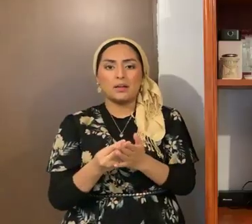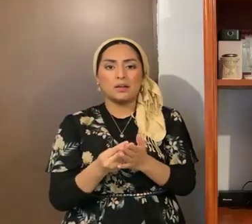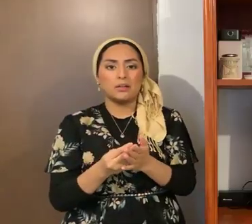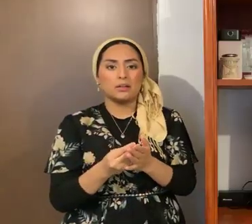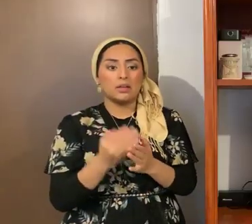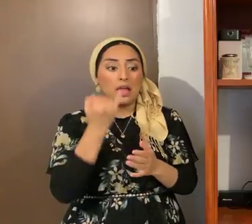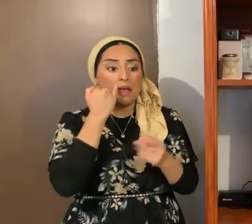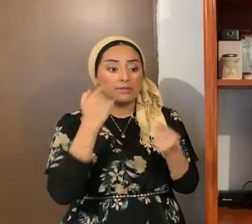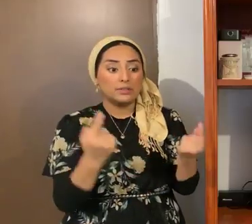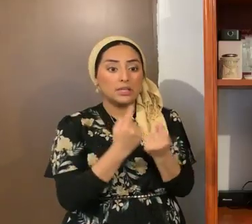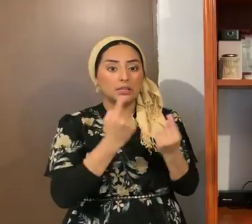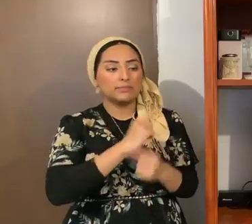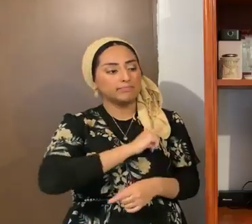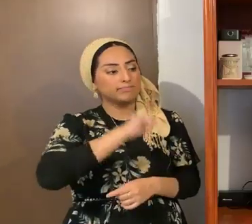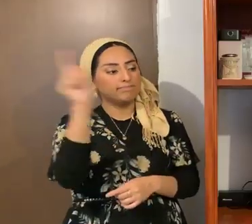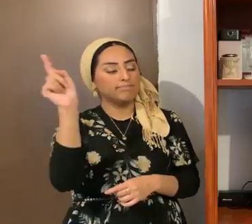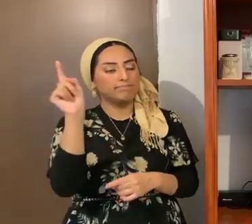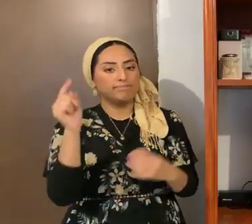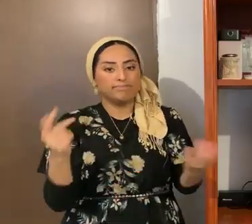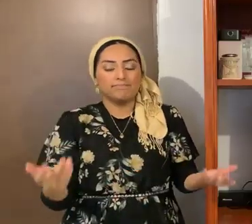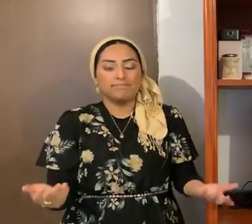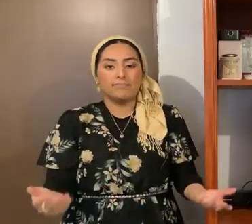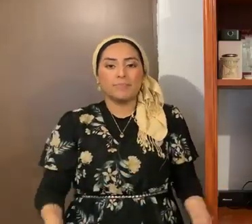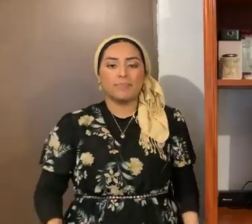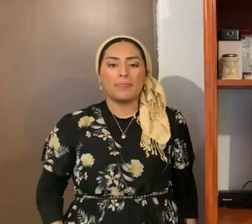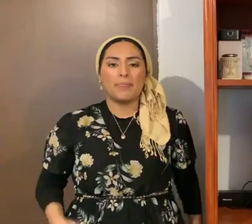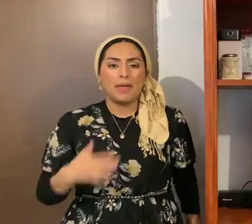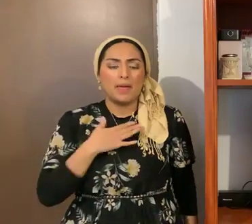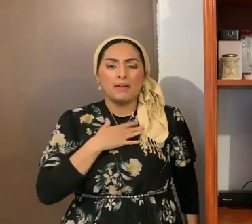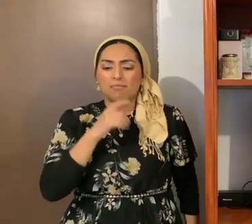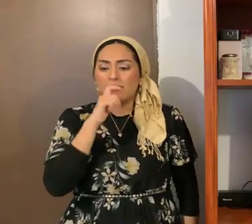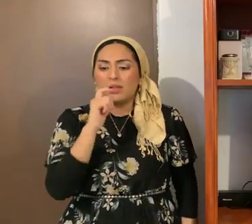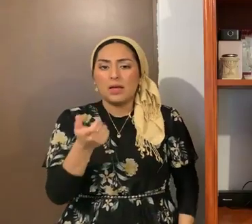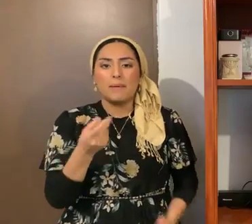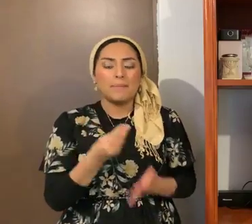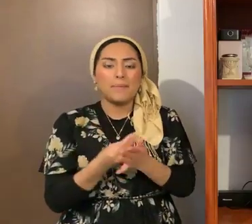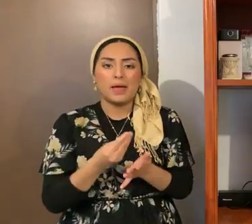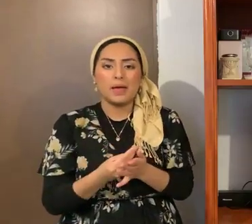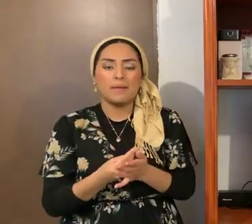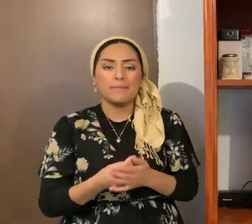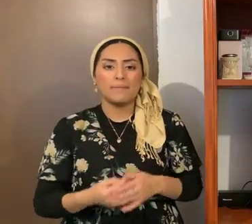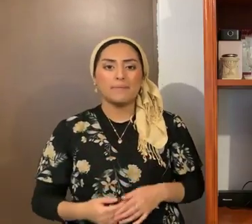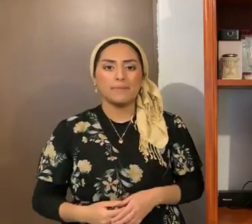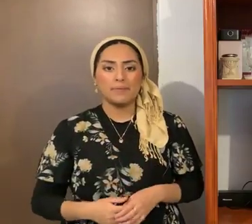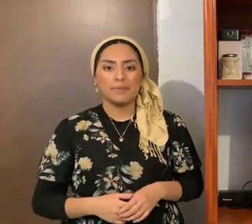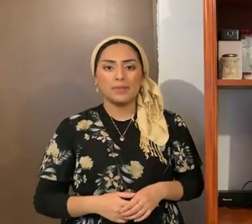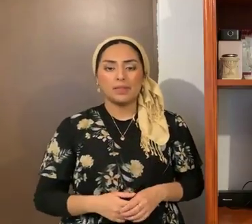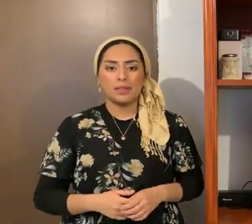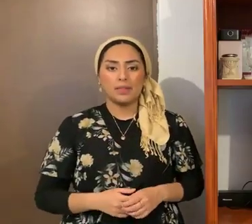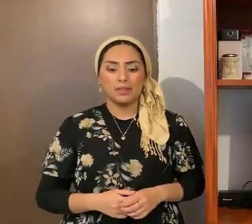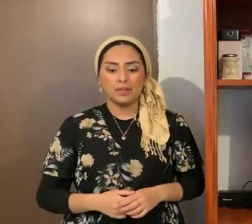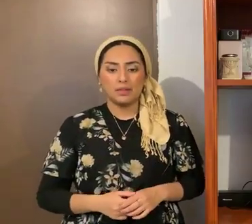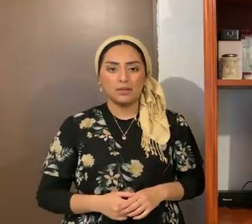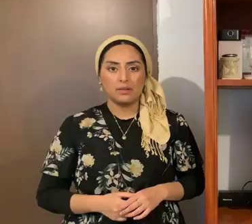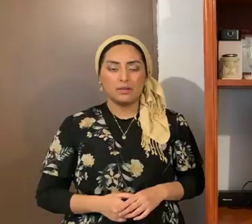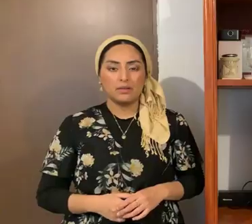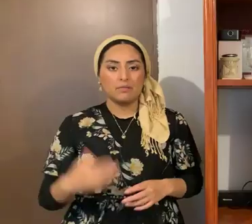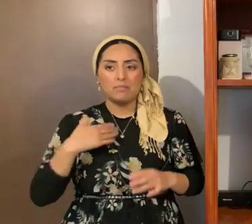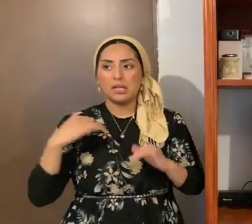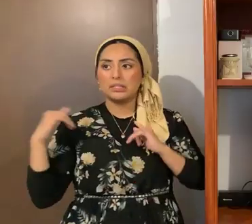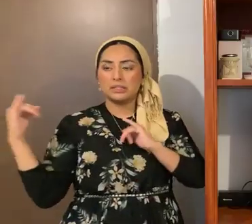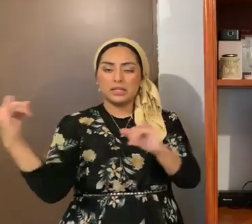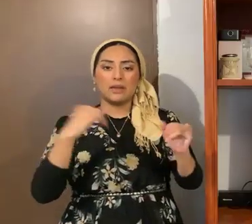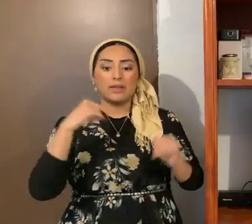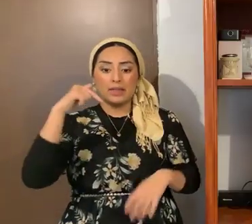lógica. Por lógica. Es que no me interesa el dinero. Lo que yo digo ahí, lo digo acá, lo digo abajo, lo digo en todos lados.